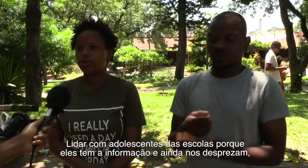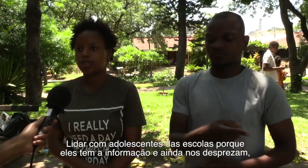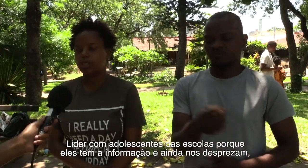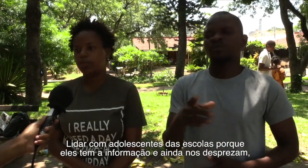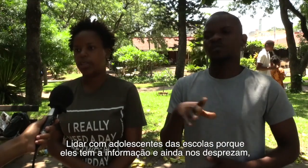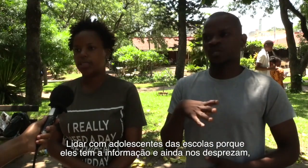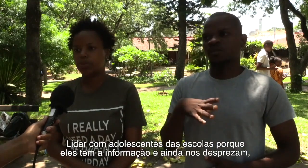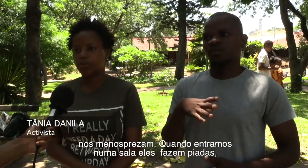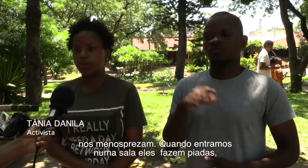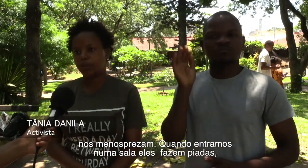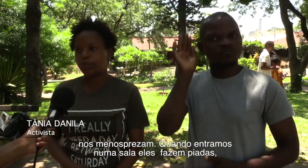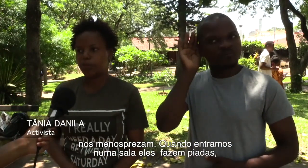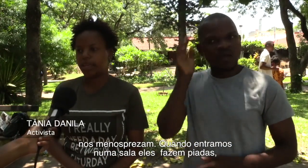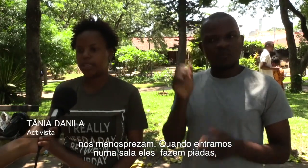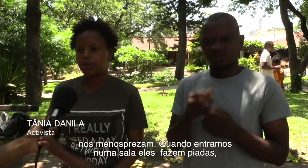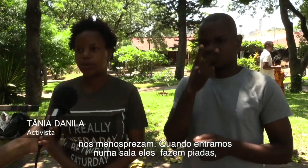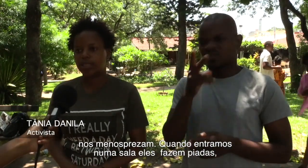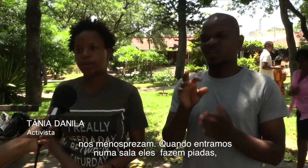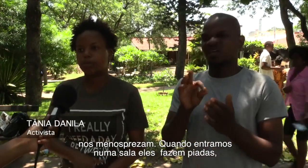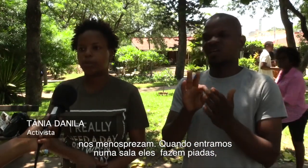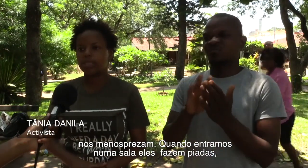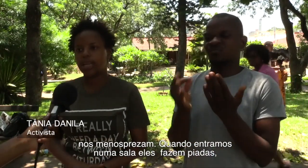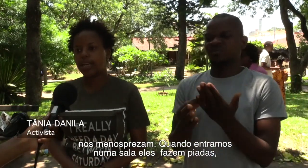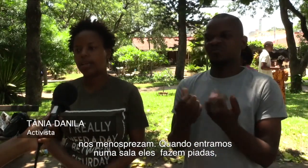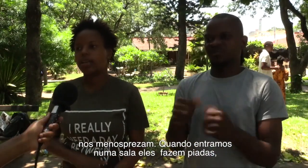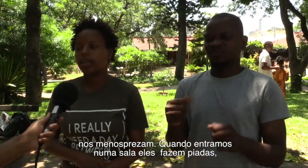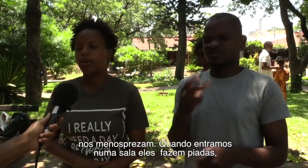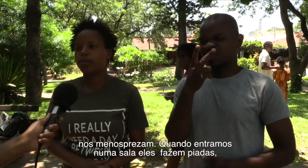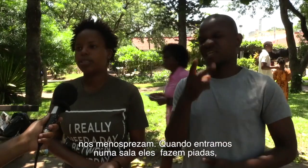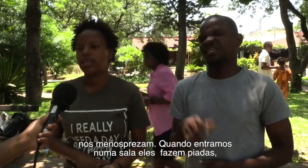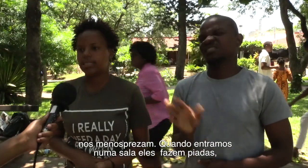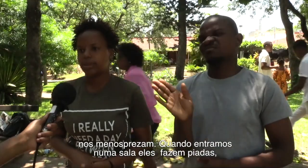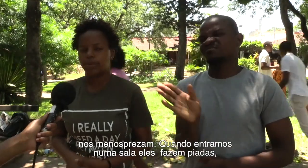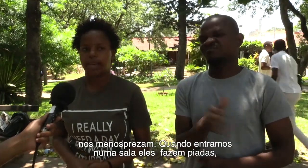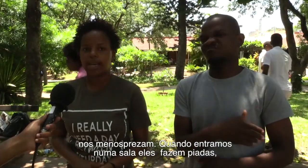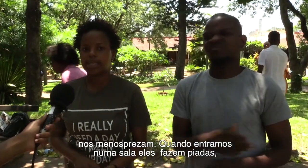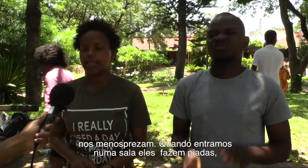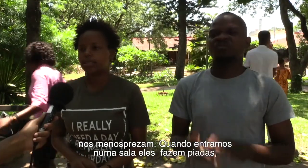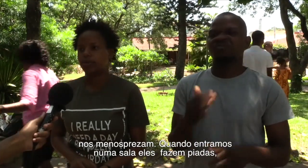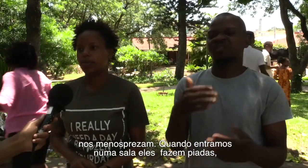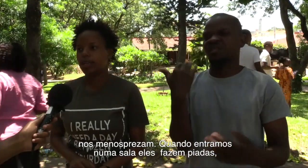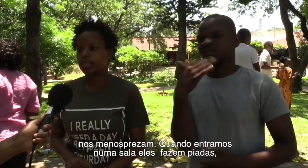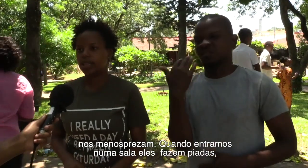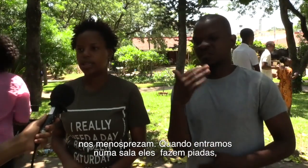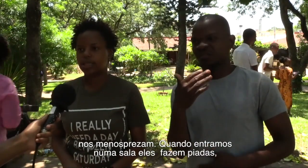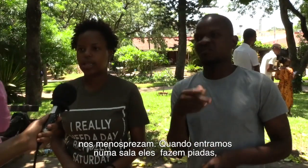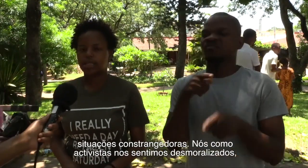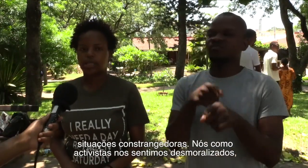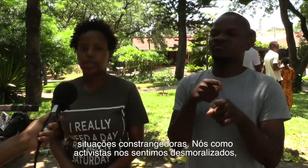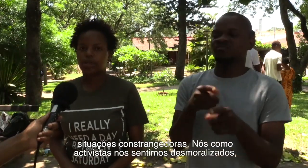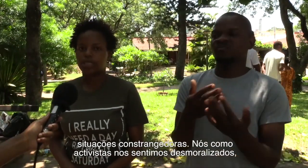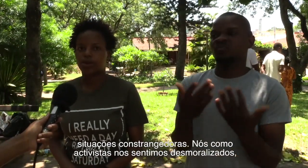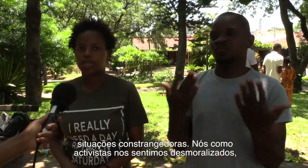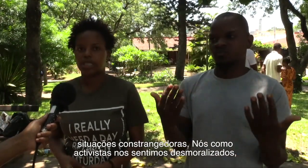ainda nos desprezam, nos menosprezam. Quando entramos numa sala, começam a lançar piadas e por aí em diante.